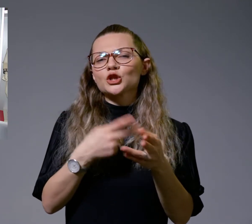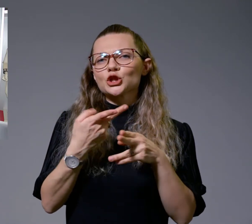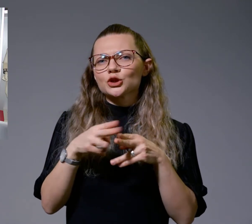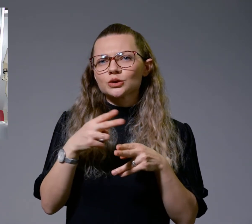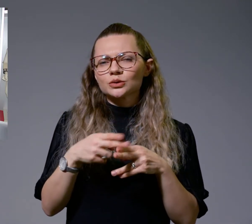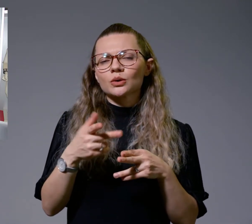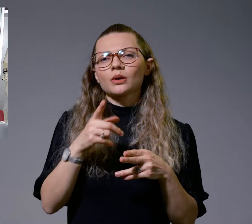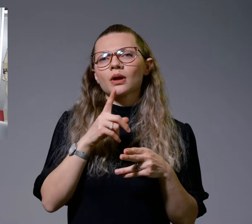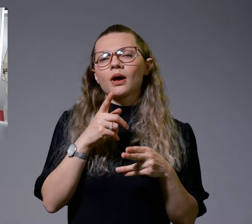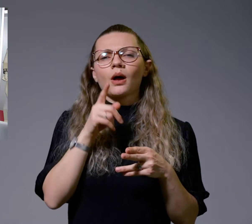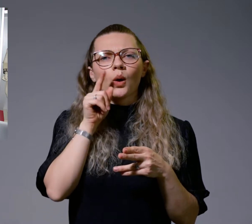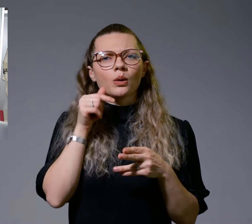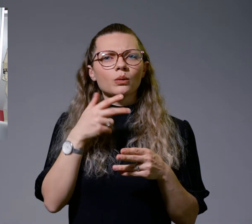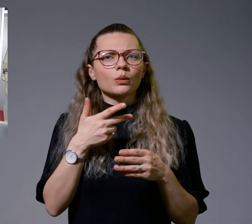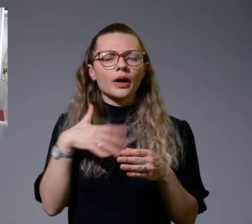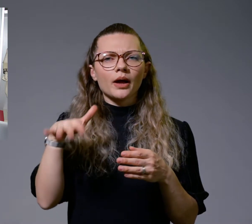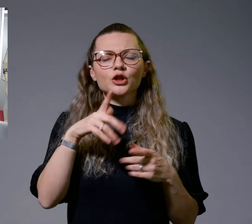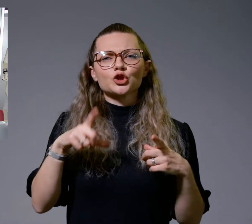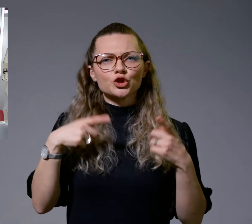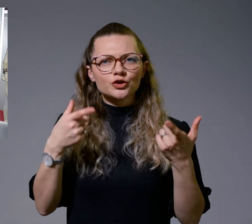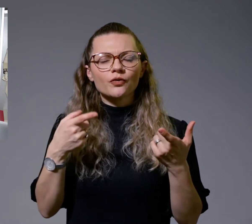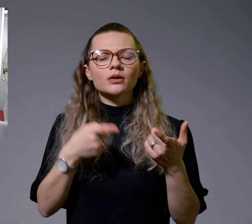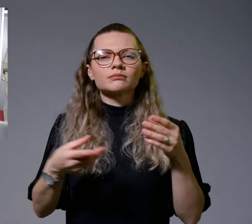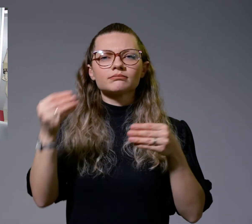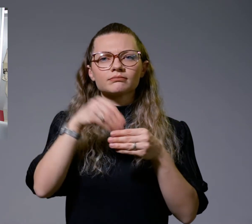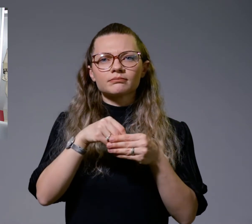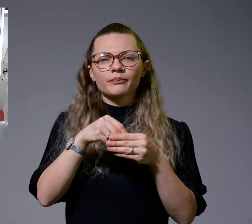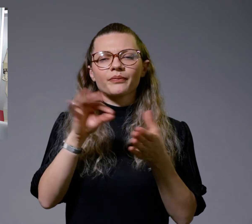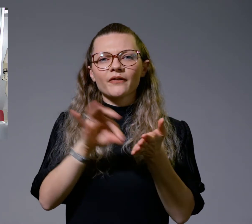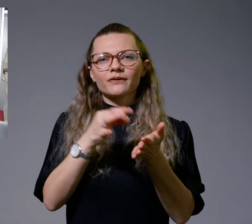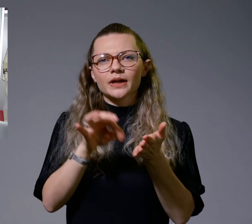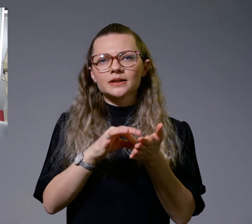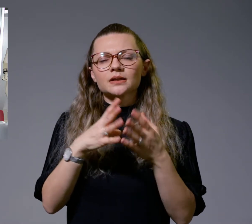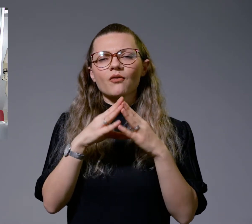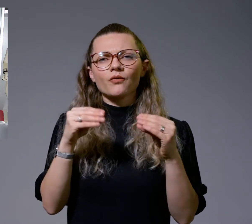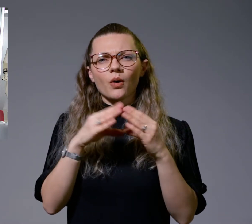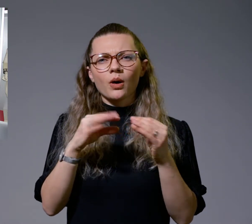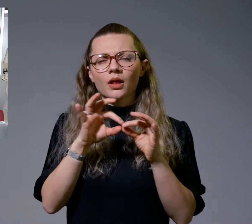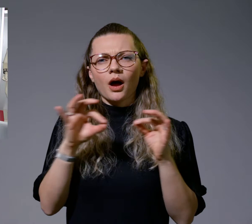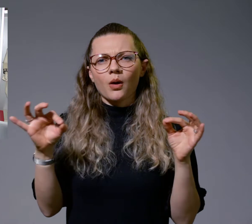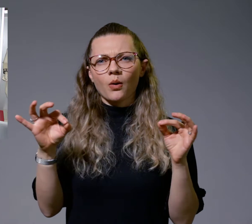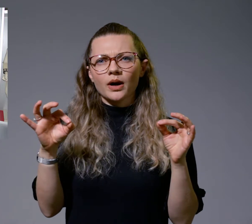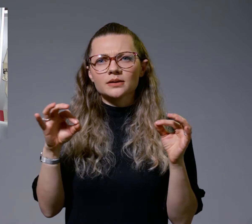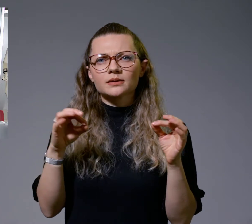невиност, живот е надополнета со везбениот волнен конец, со аловна,